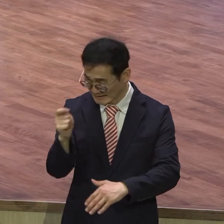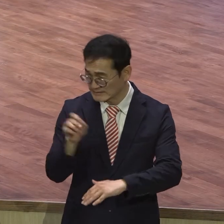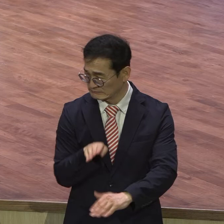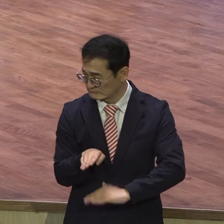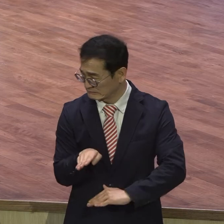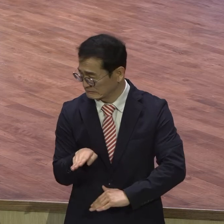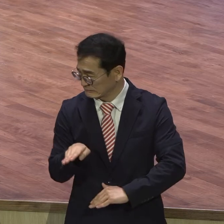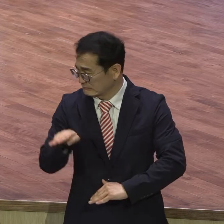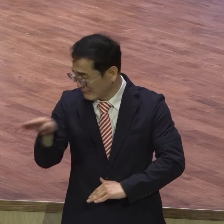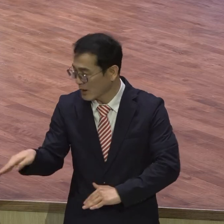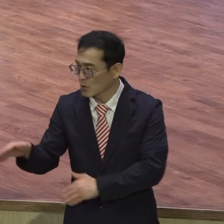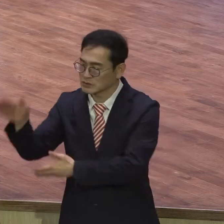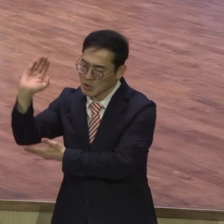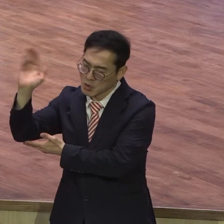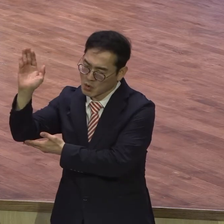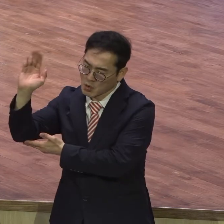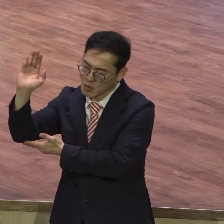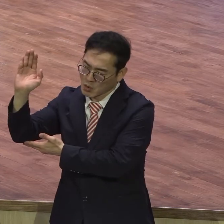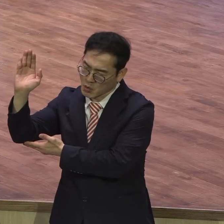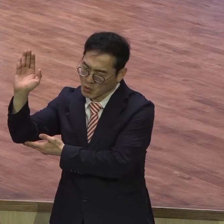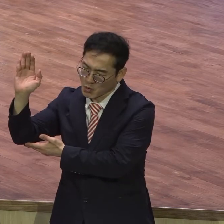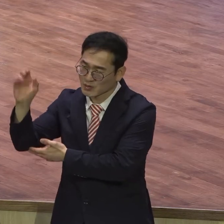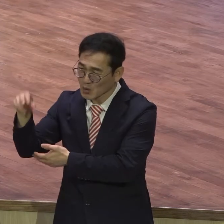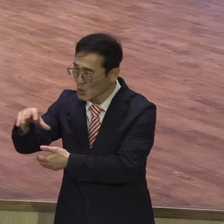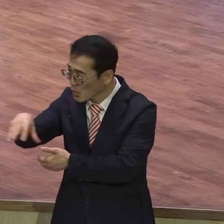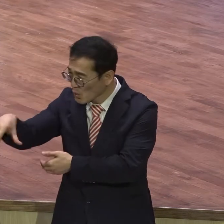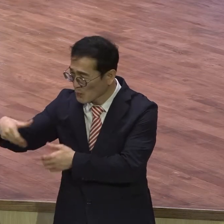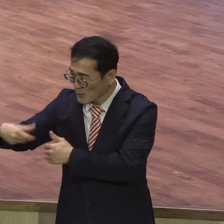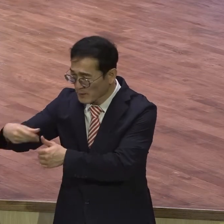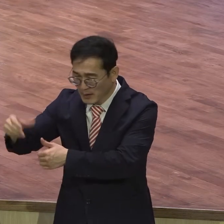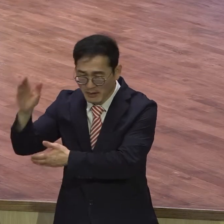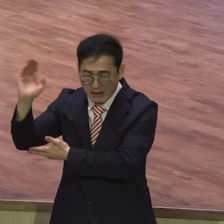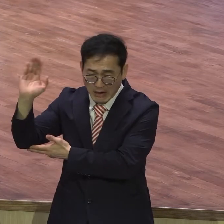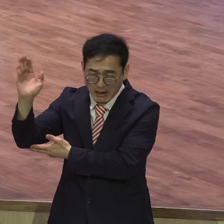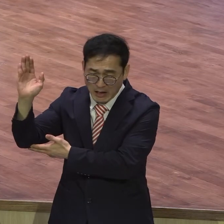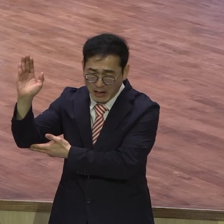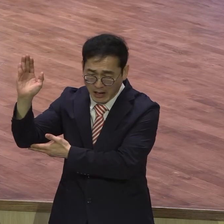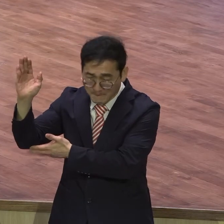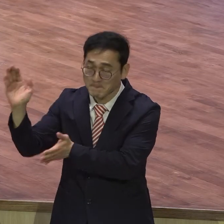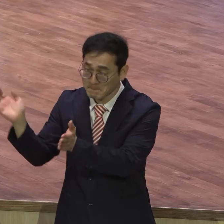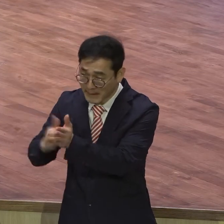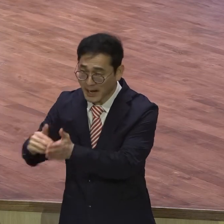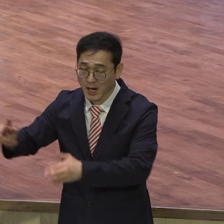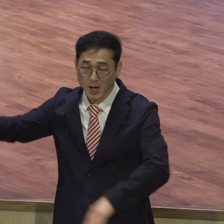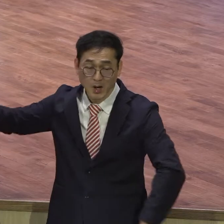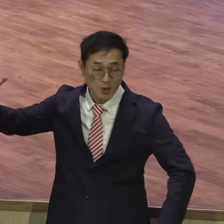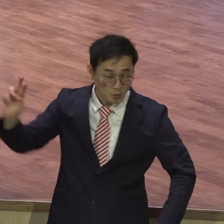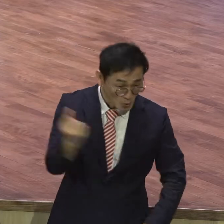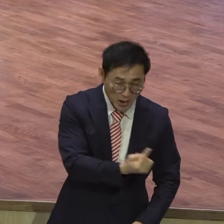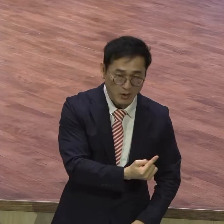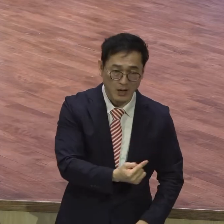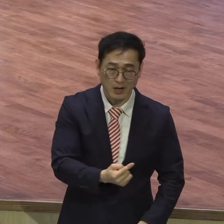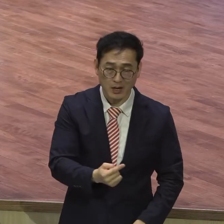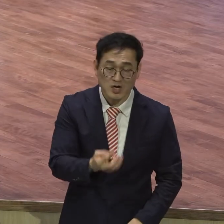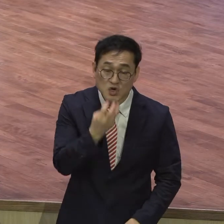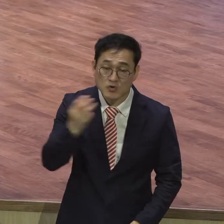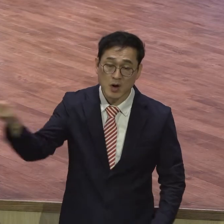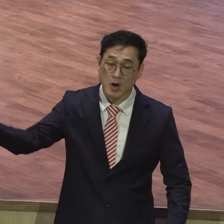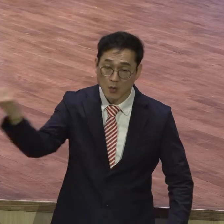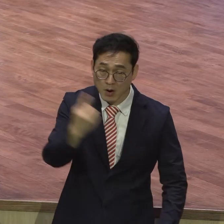설교를 하고 그때는 강의도 많았어요 비행기 타면 파주기요 택시 타고 가면